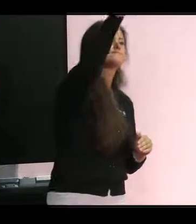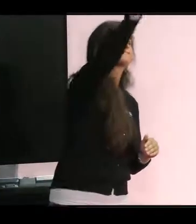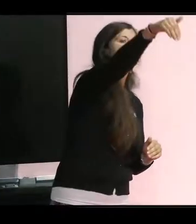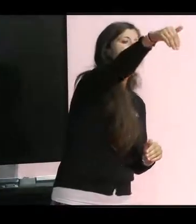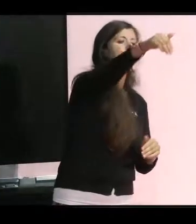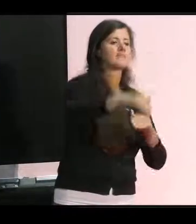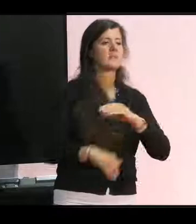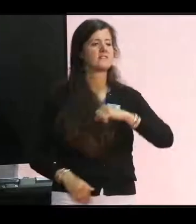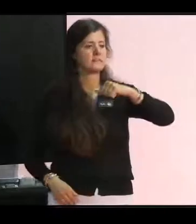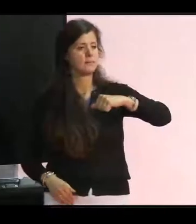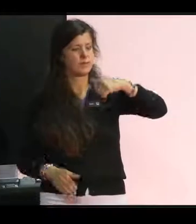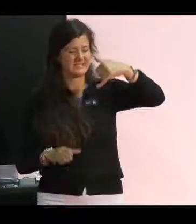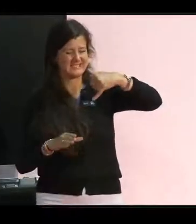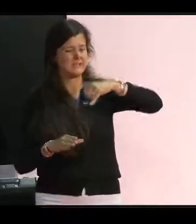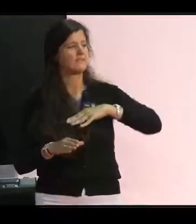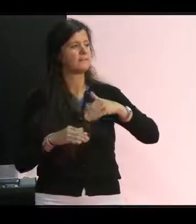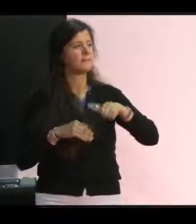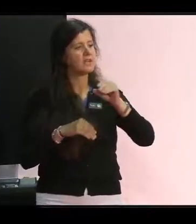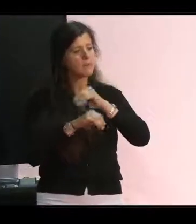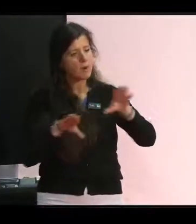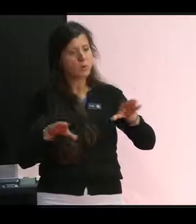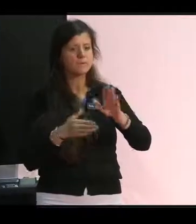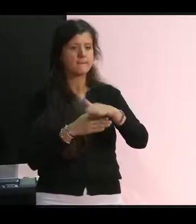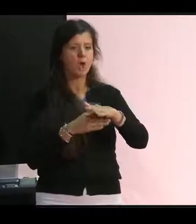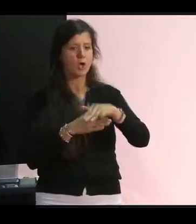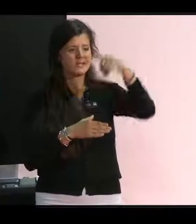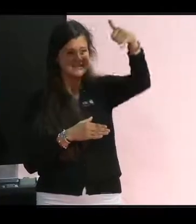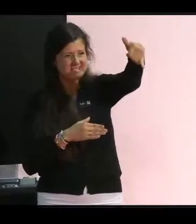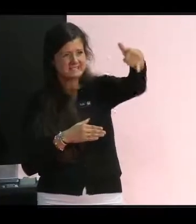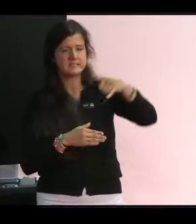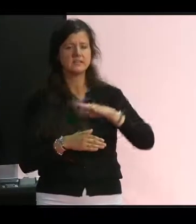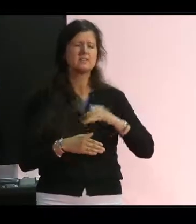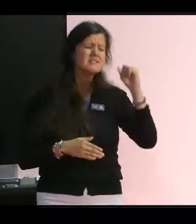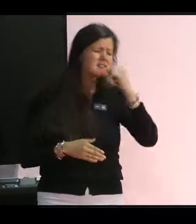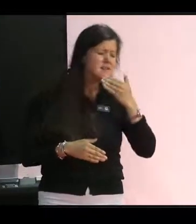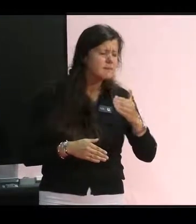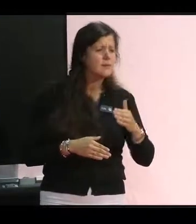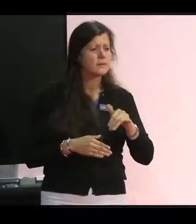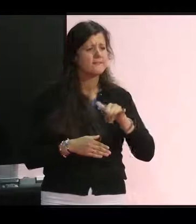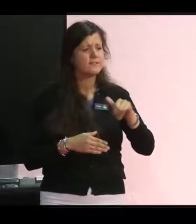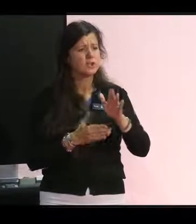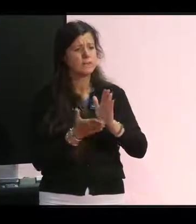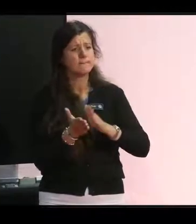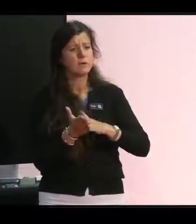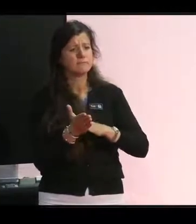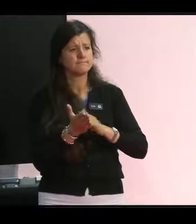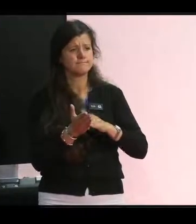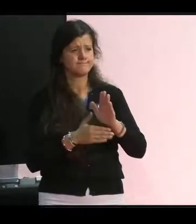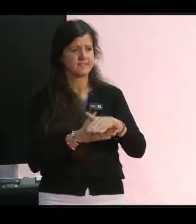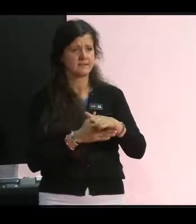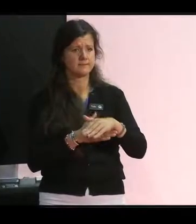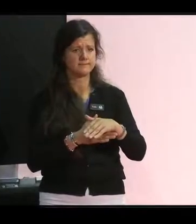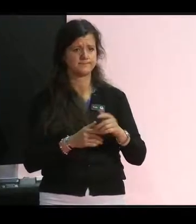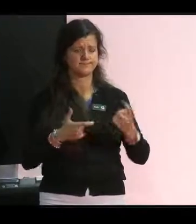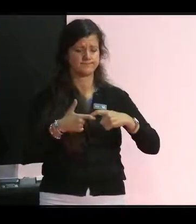Det finns en kassa om ni vill ha lite mer information och så. Det finns ett jättebra flygblad för organisationer, vad ni ska tänka på när ni ska börja